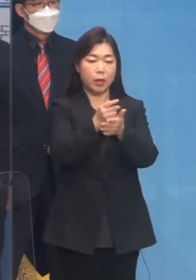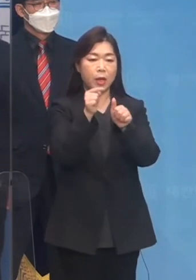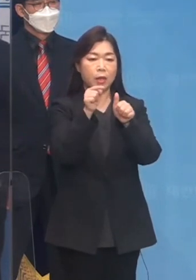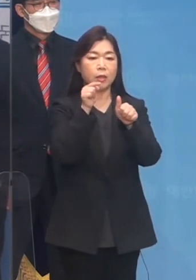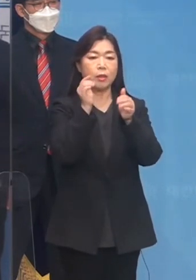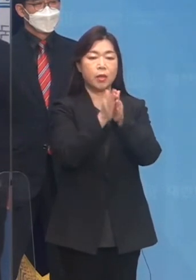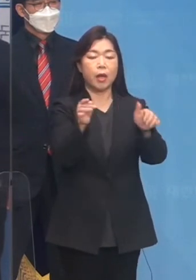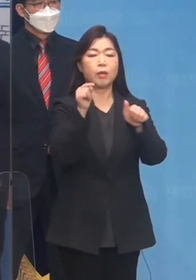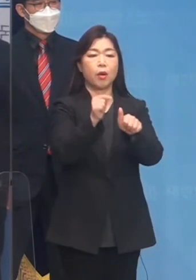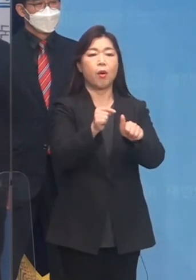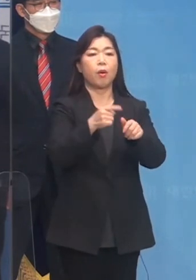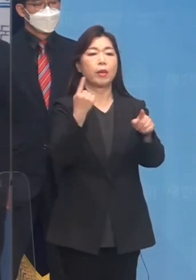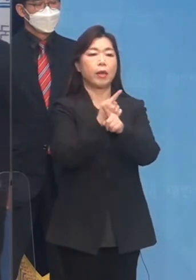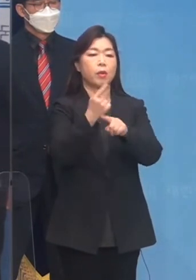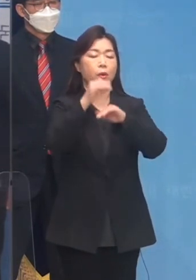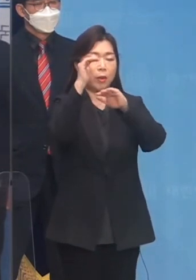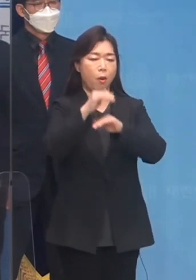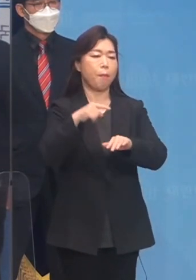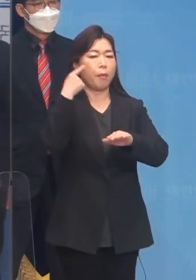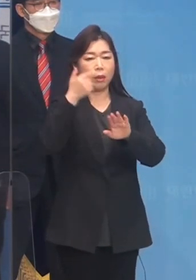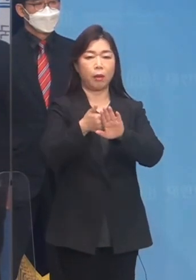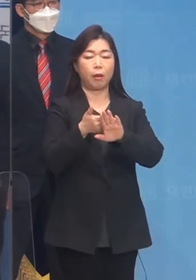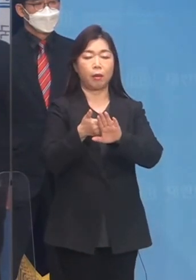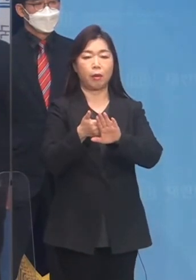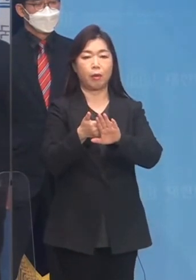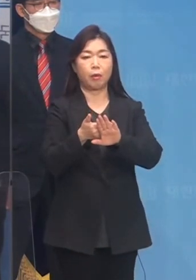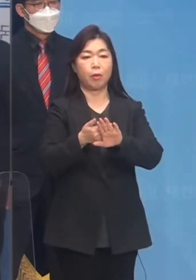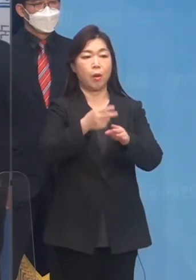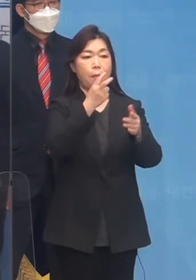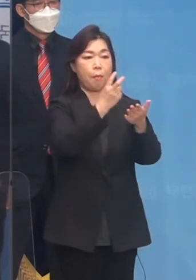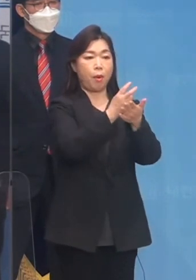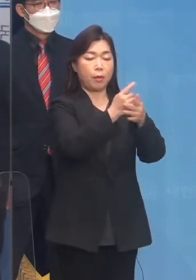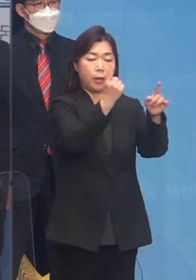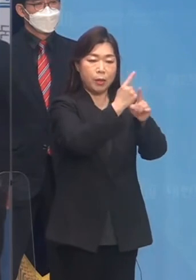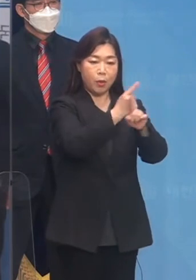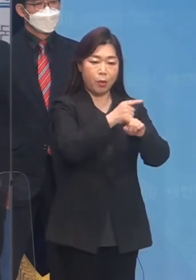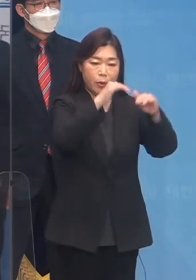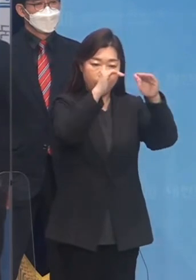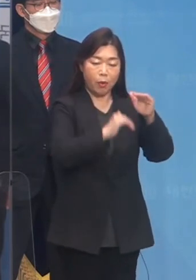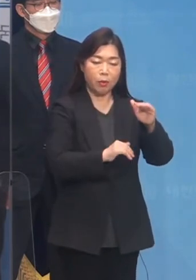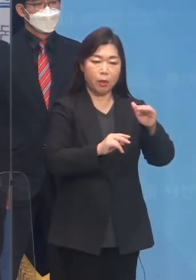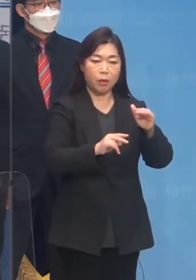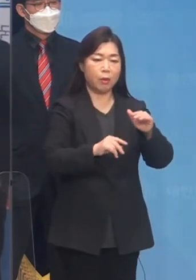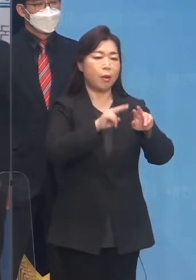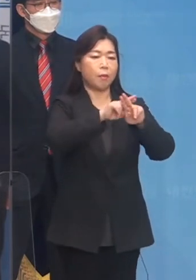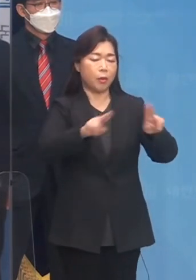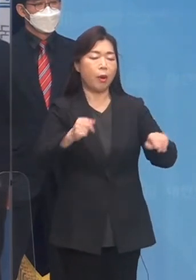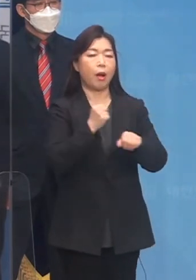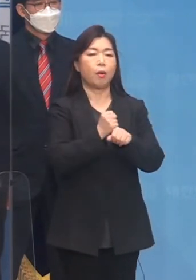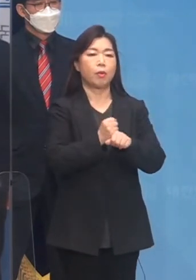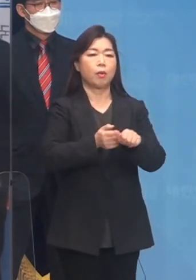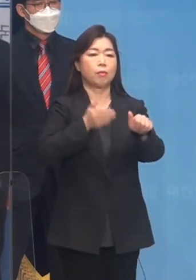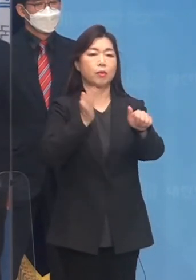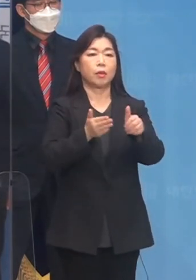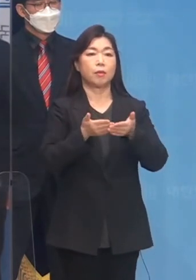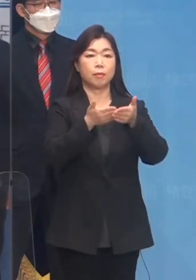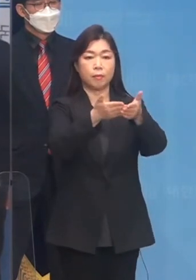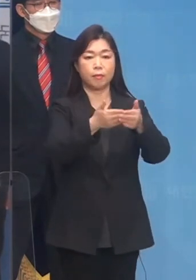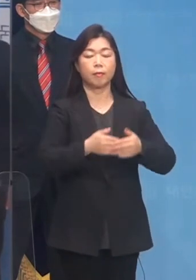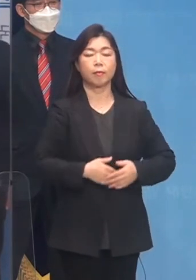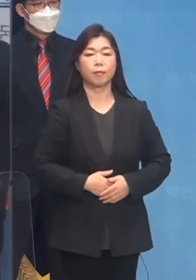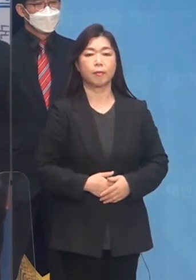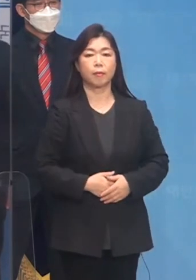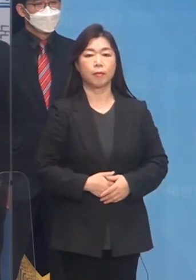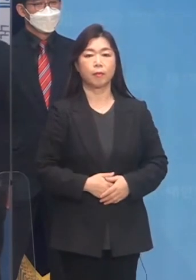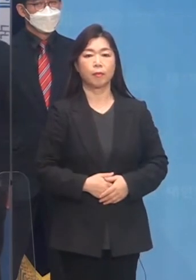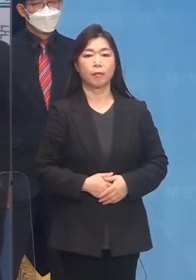개정안을 반대하며 또한 법 개정안을 처리해야 할 것을 분명히 천명합니다. 감사합니다.